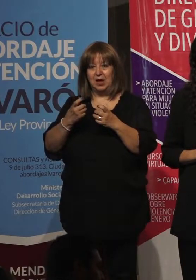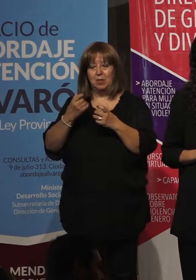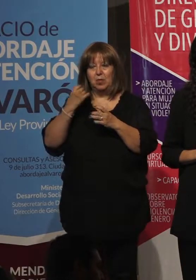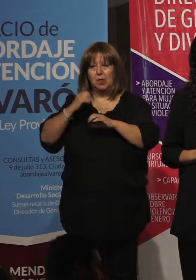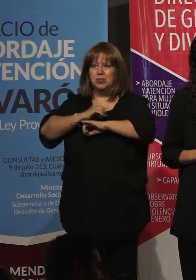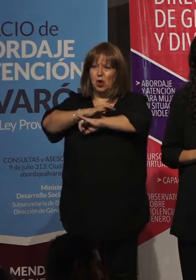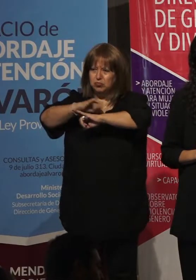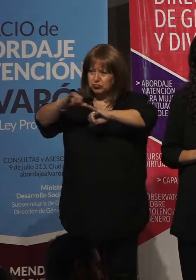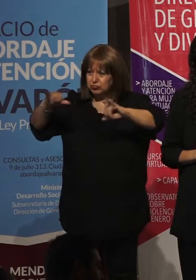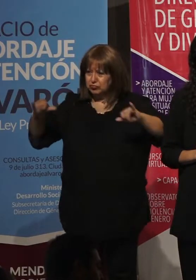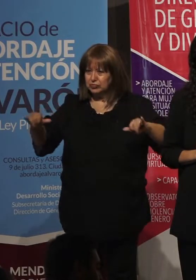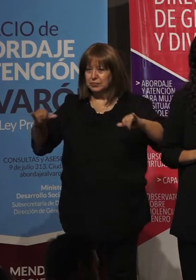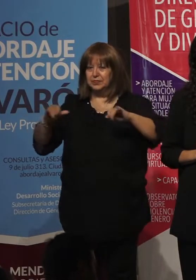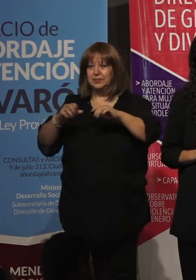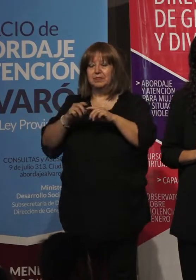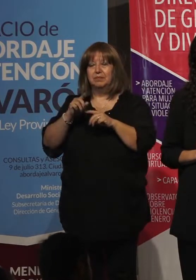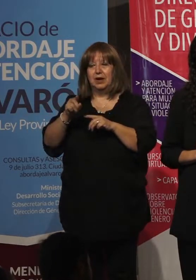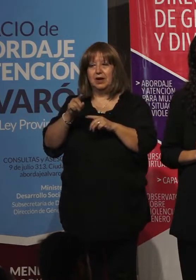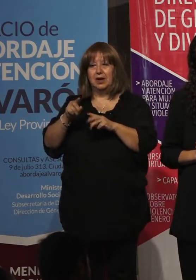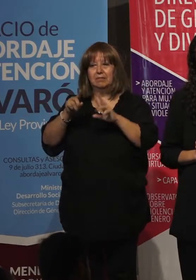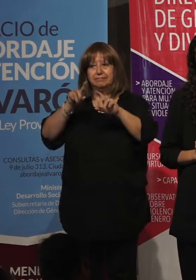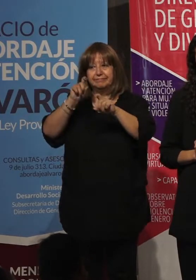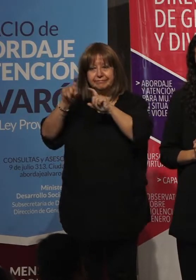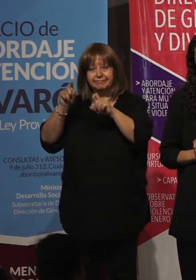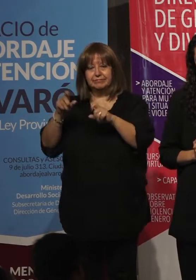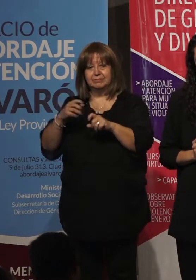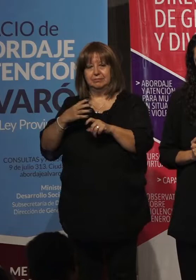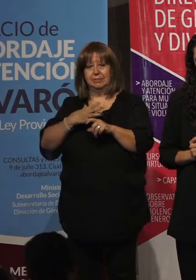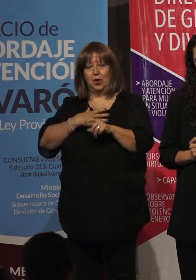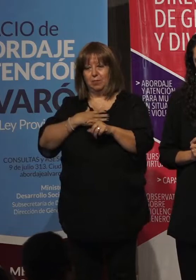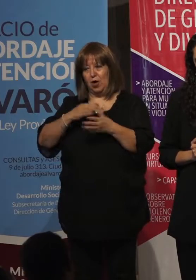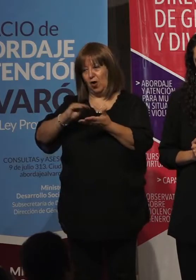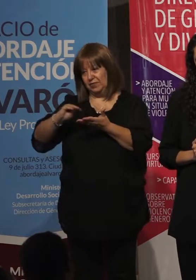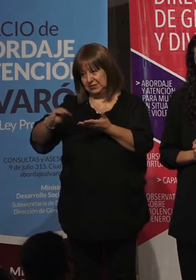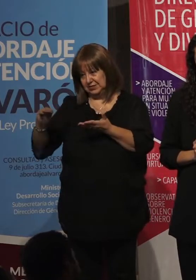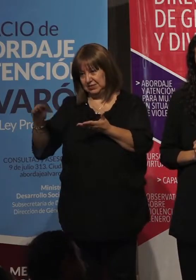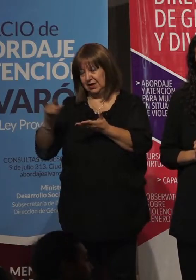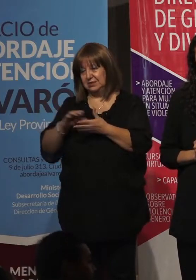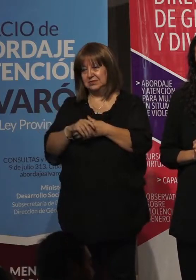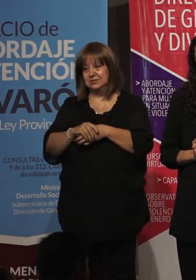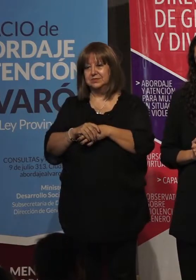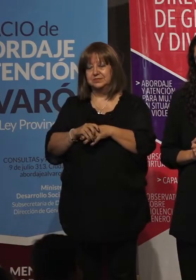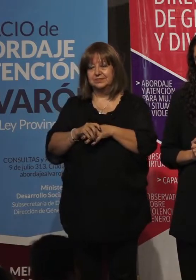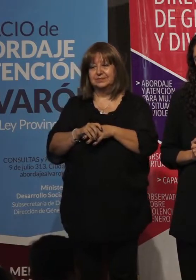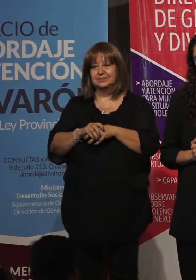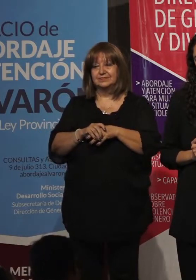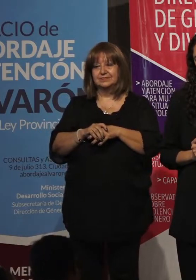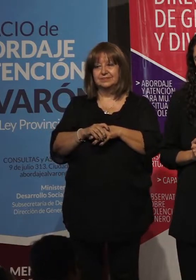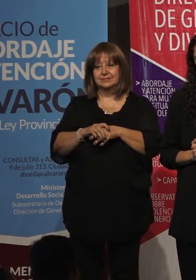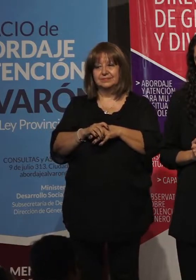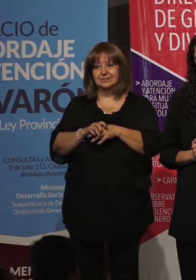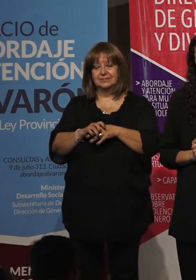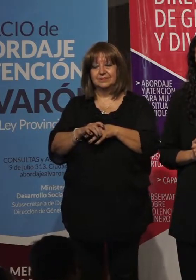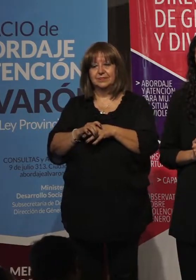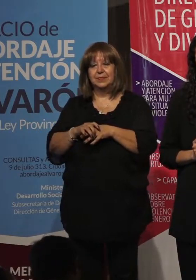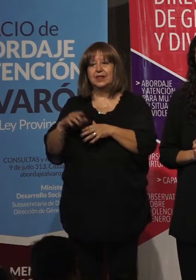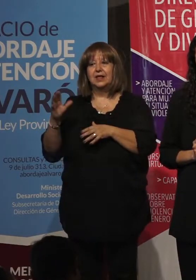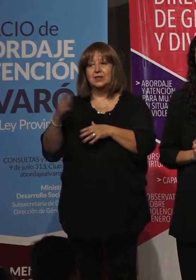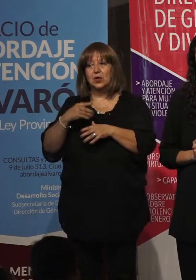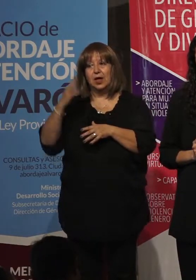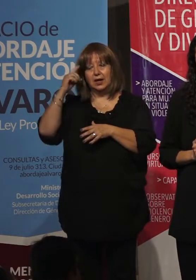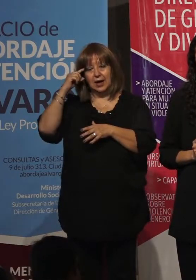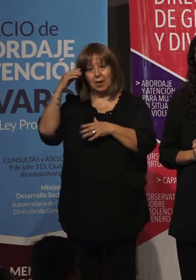holística para que eso sea tomado y hecho propio para los operadores y operadoras que trabajan en el sistema. En todas